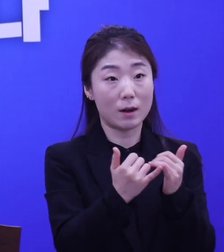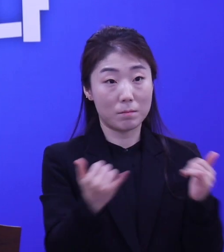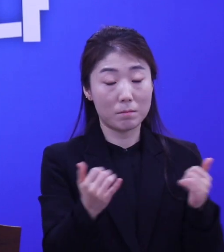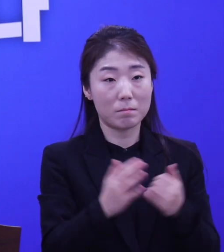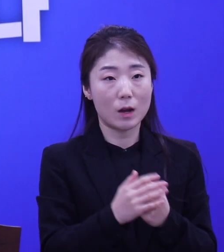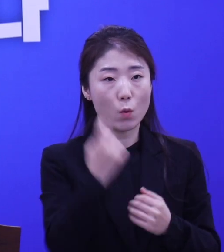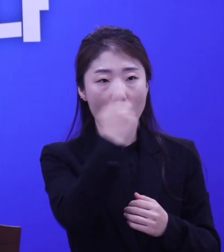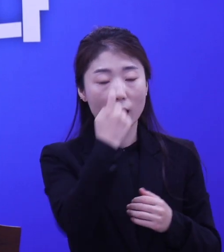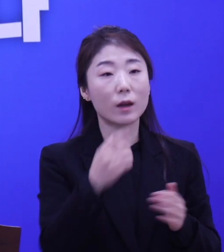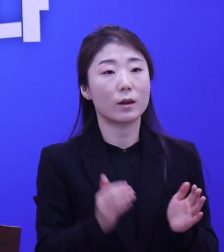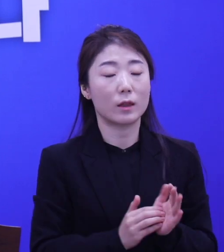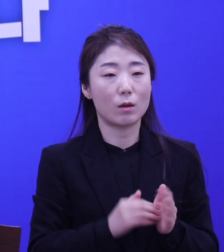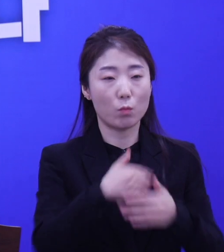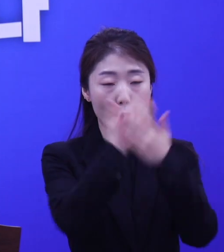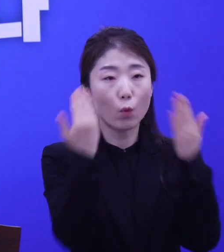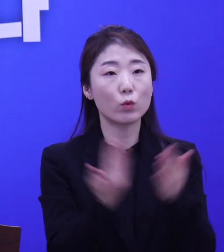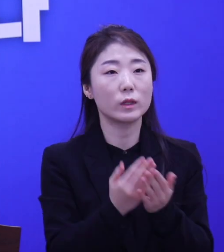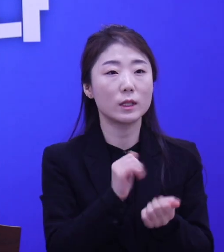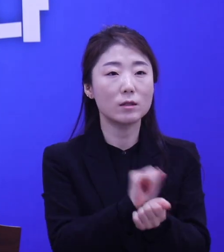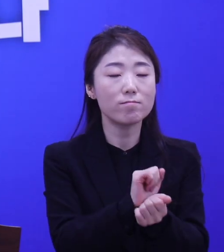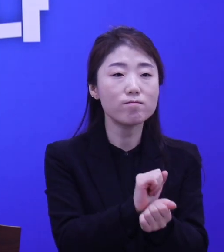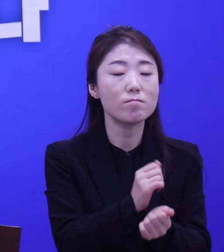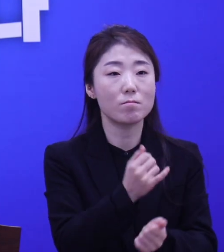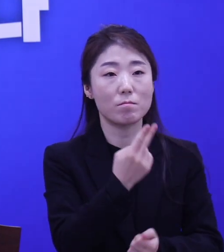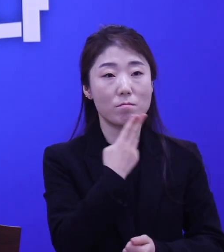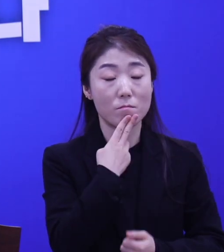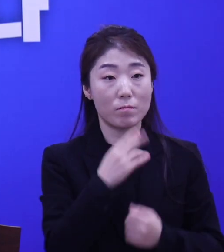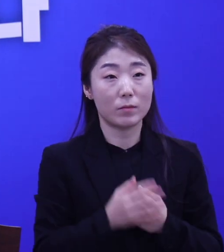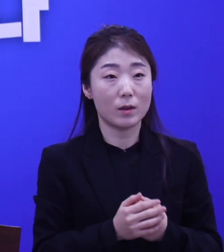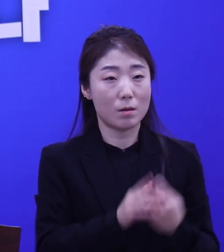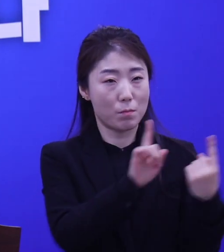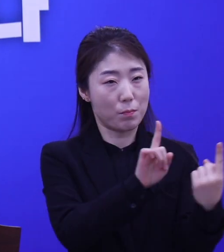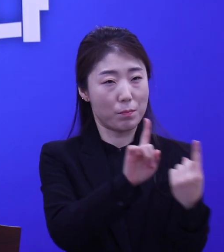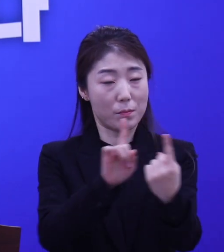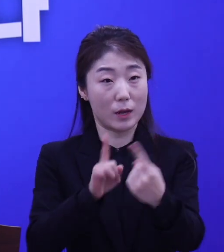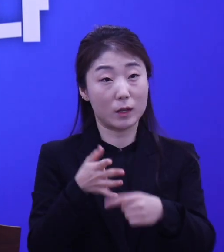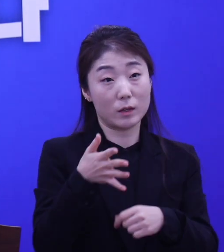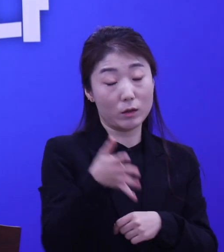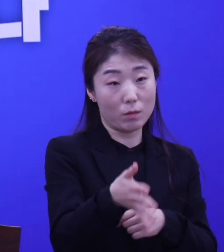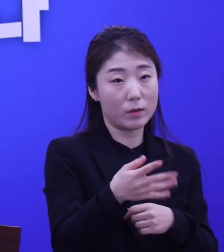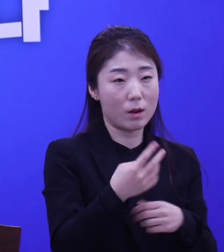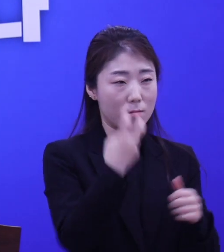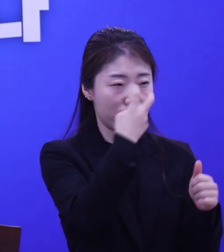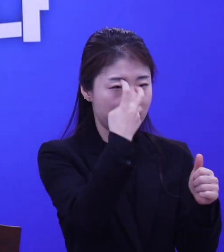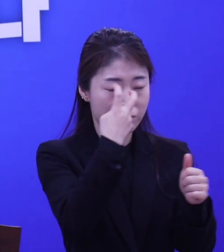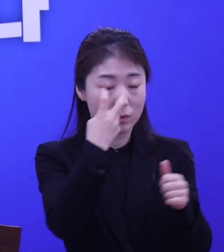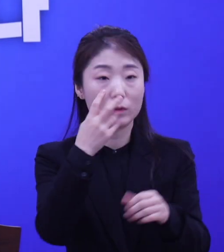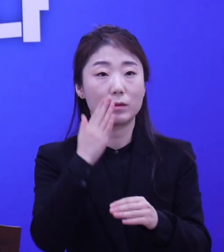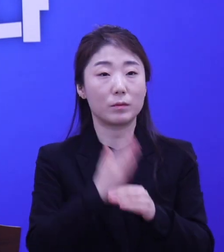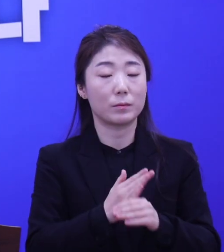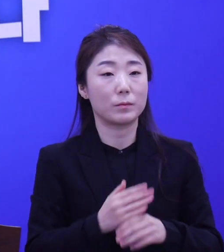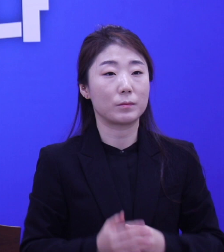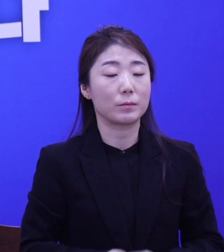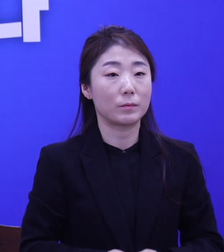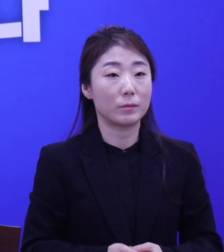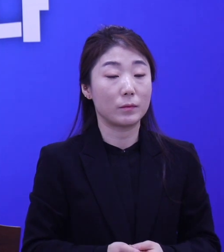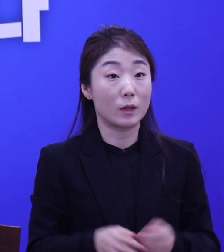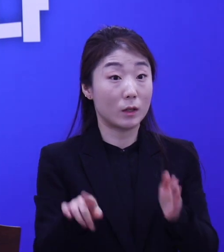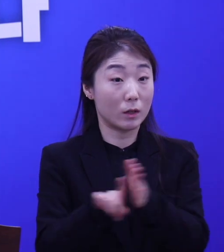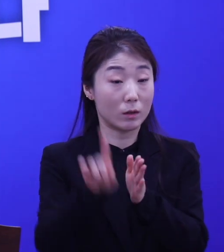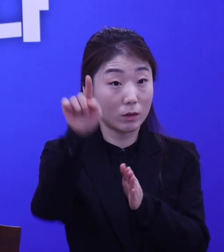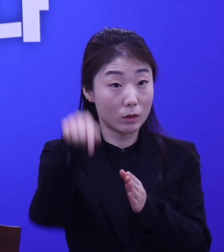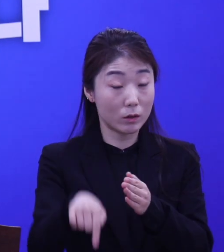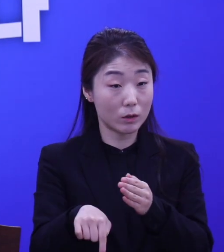모두 무증상입니다. 1대1 전담 공무원을 지정해 집중 관리 중에 있습니다. 신천지